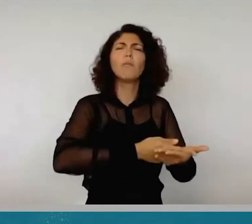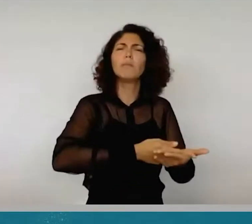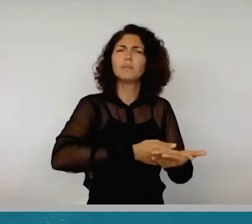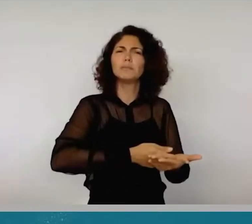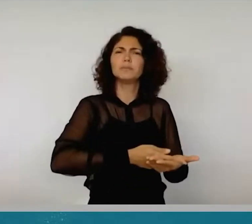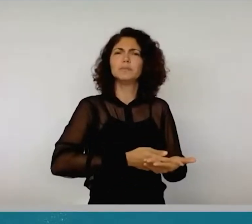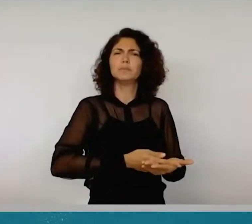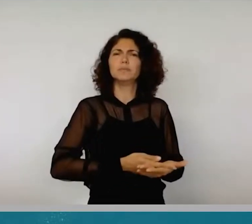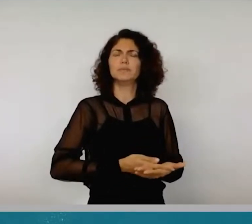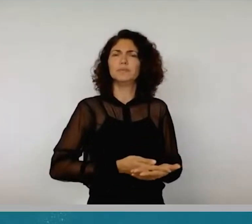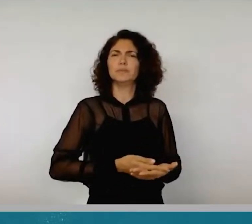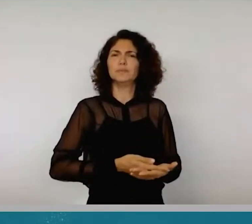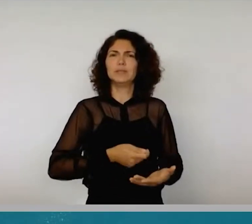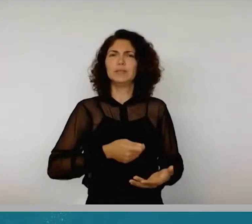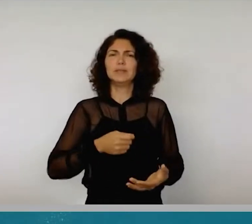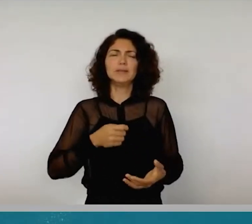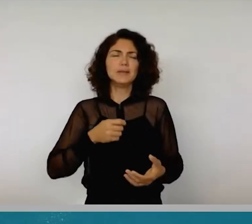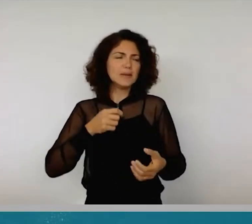capaz de